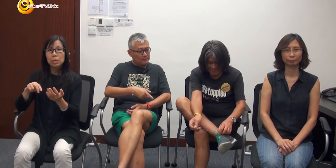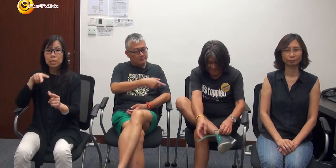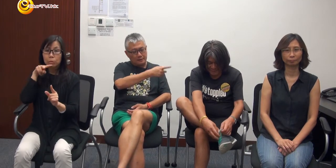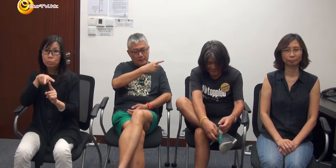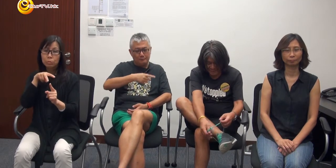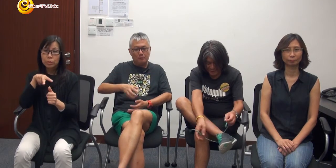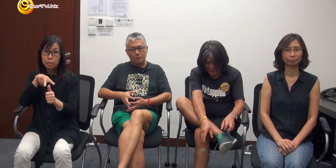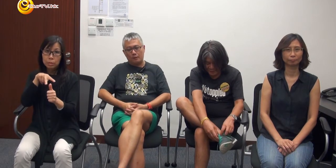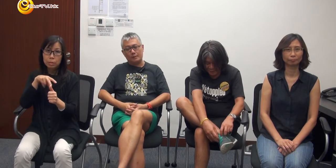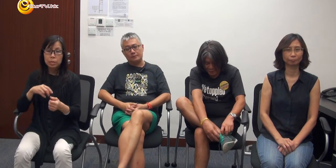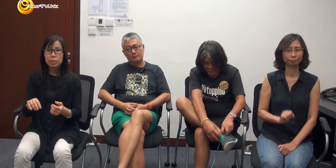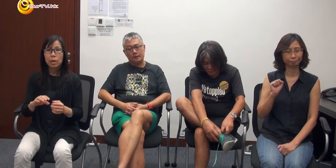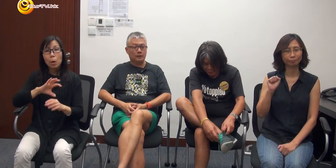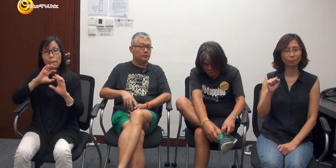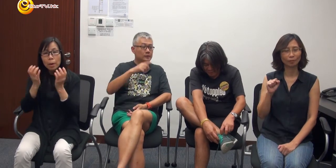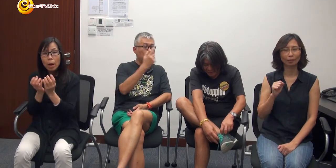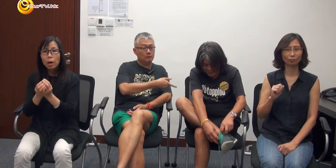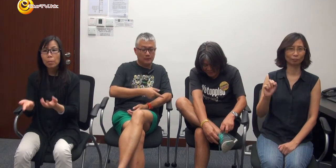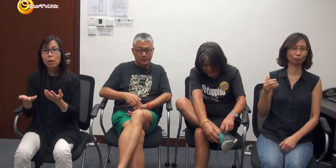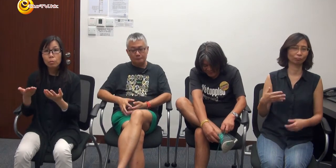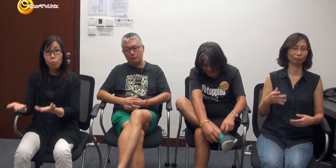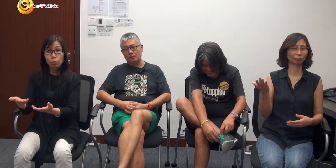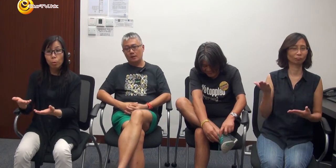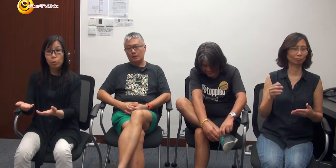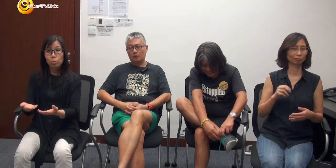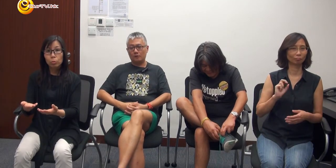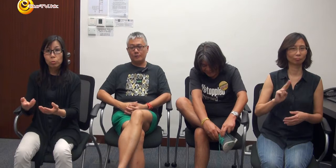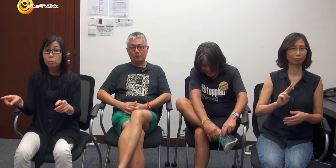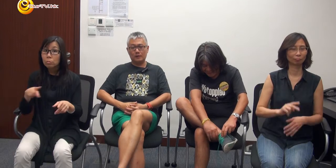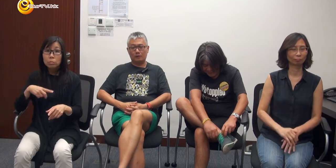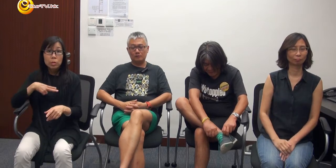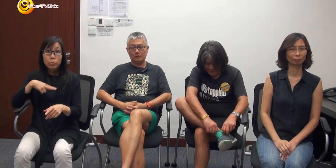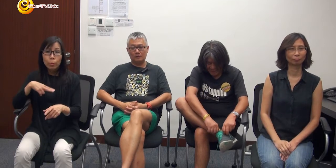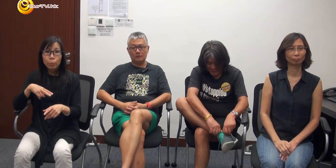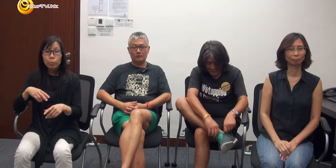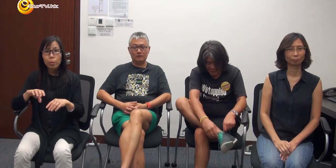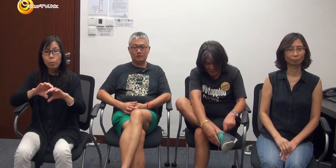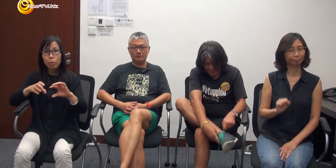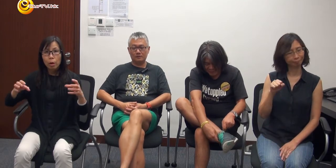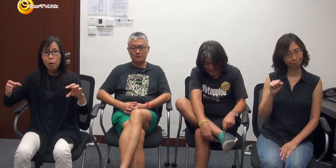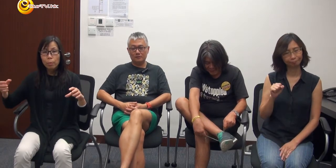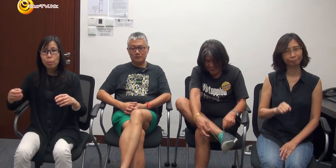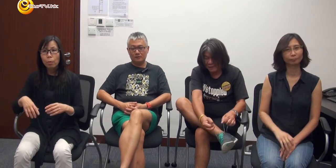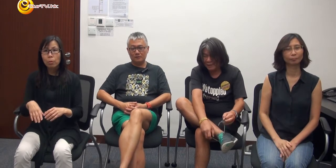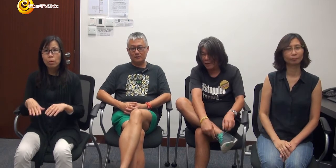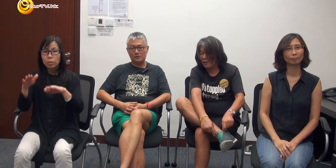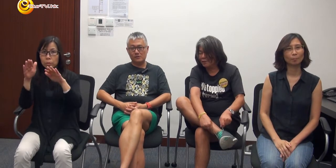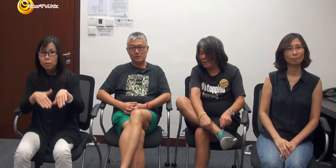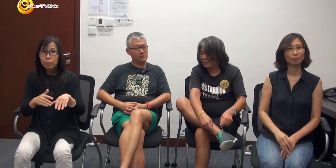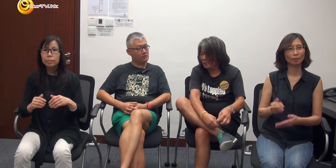社民連拉布破壞民生嘛，咁佢而家咪用緊拉布拖冧香港大學咯。 即係請個人做嘢都